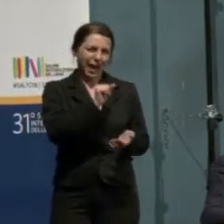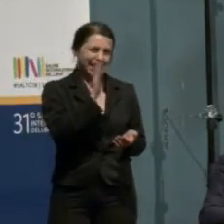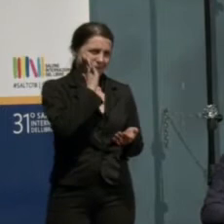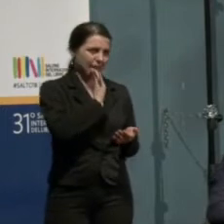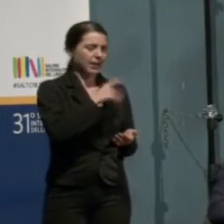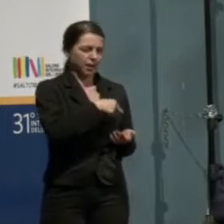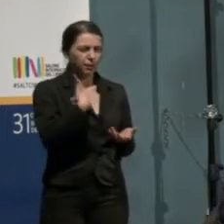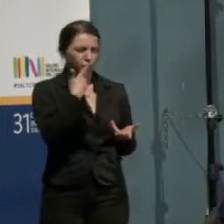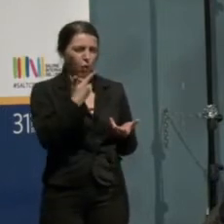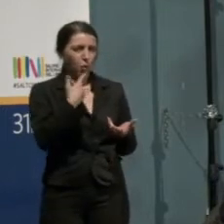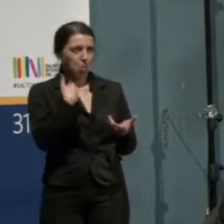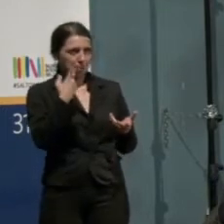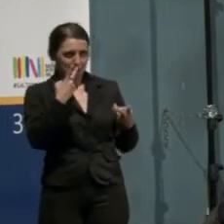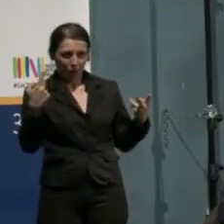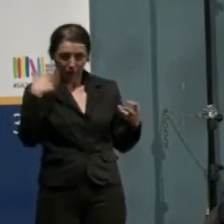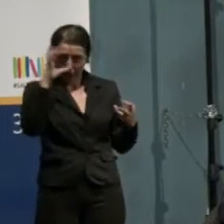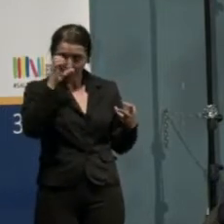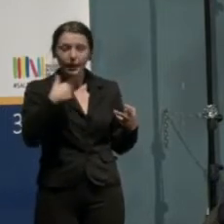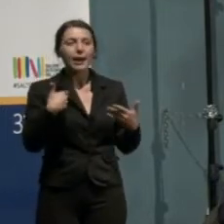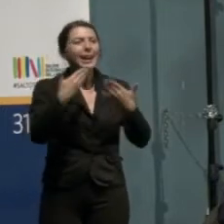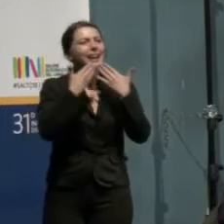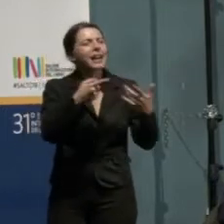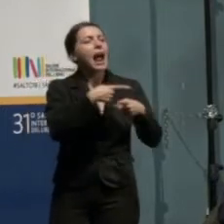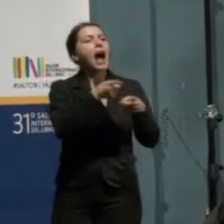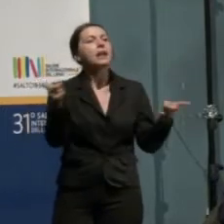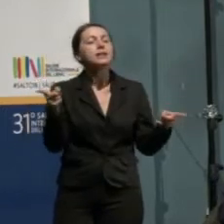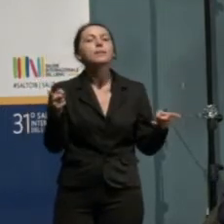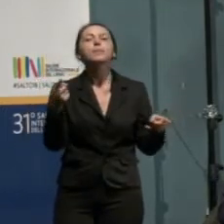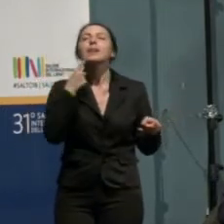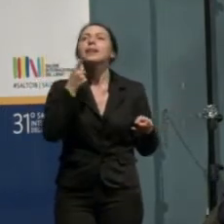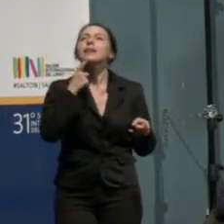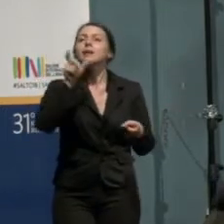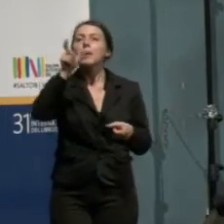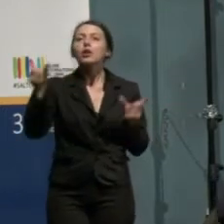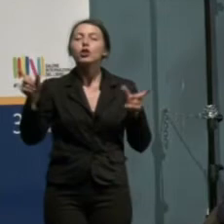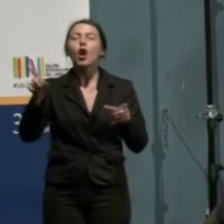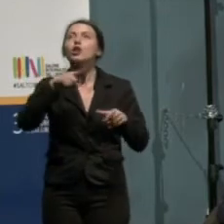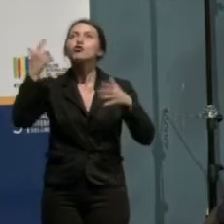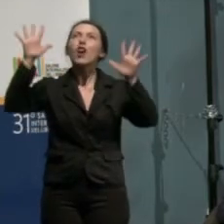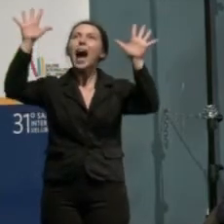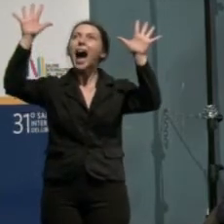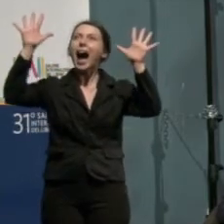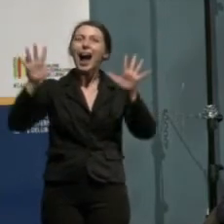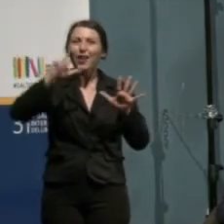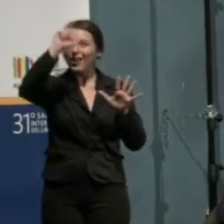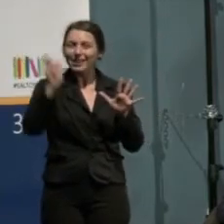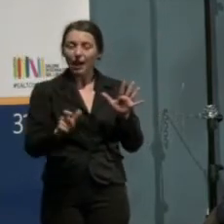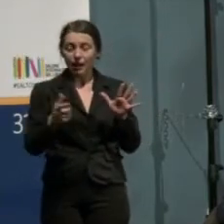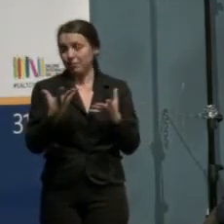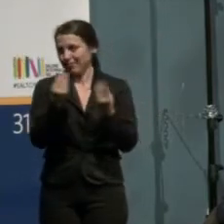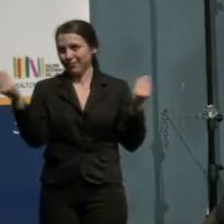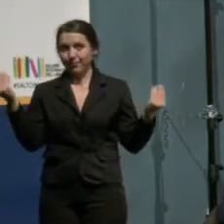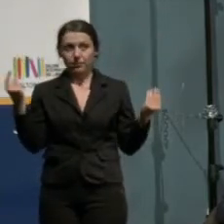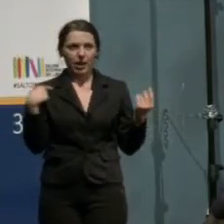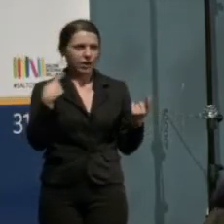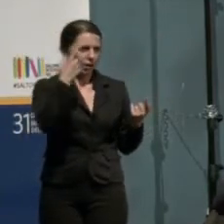quello che avete detto è il grazie va esteso a coloro che hanno colorato di giallo l'italia anche qua io sette volte mi sento dire andando in giro immagino